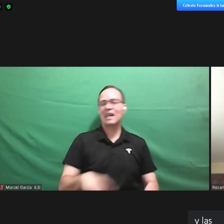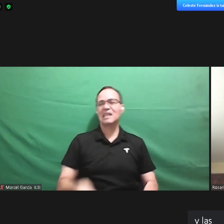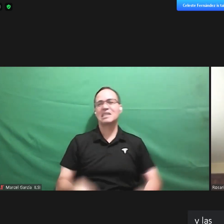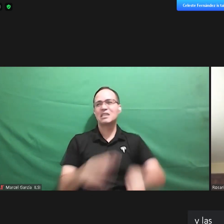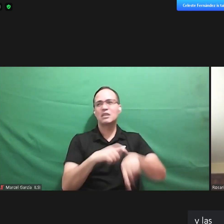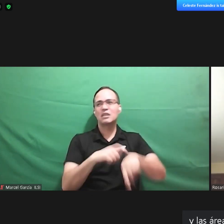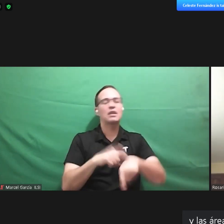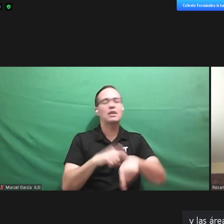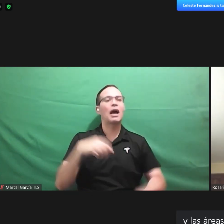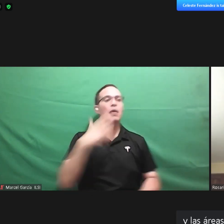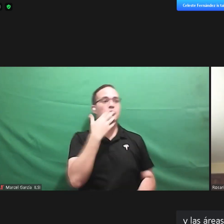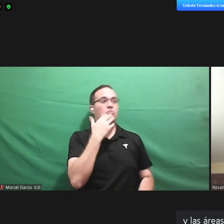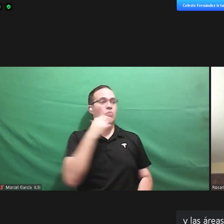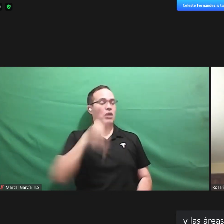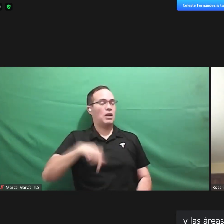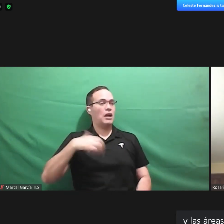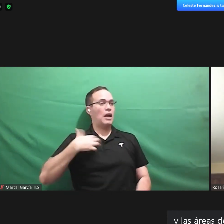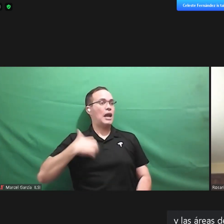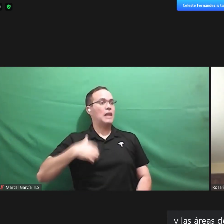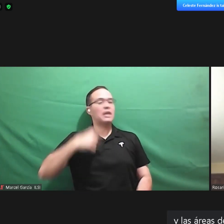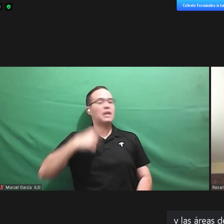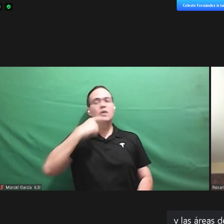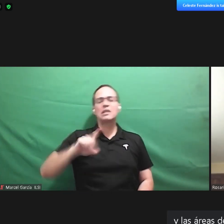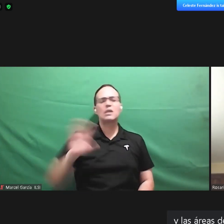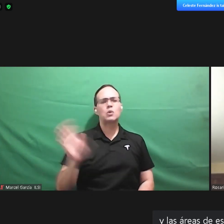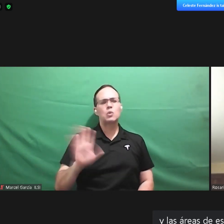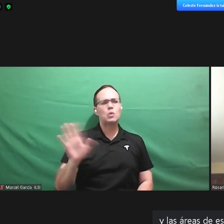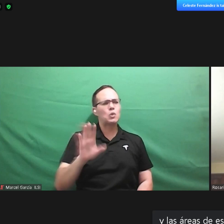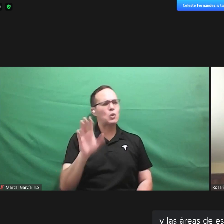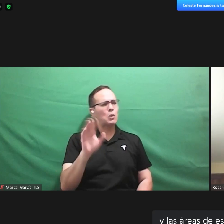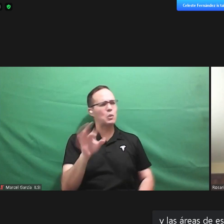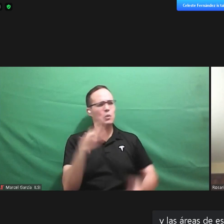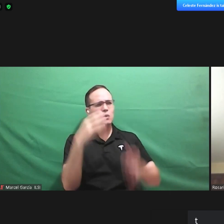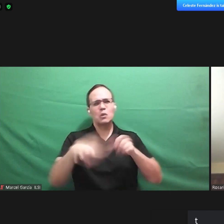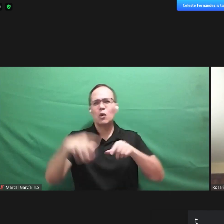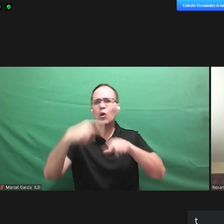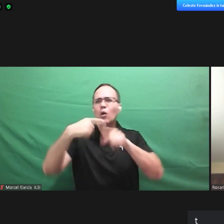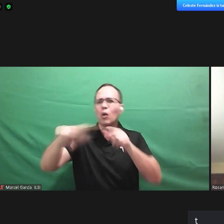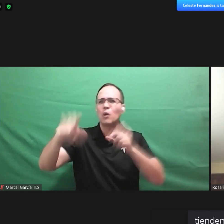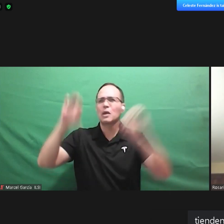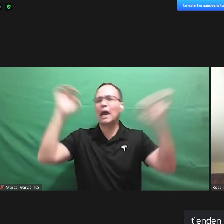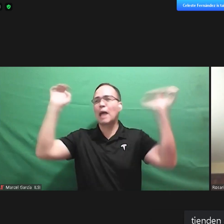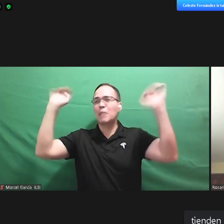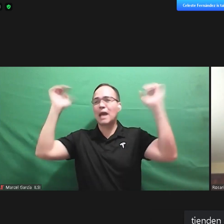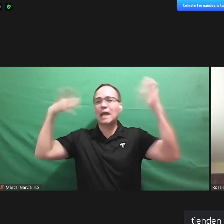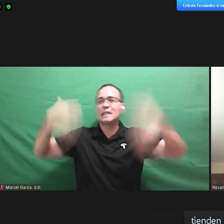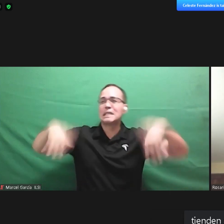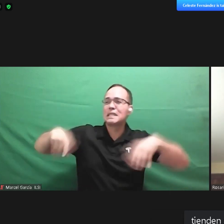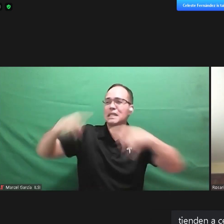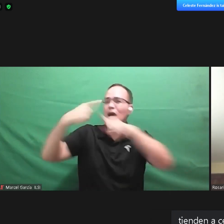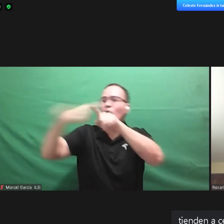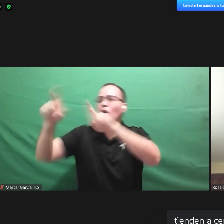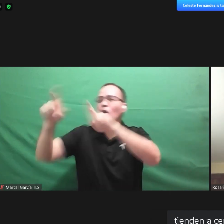porque, digamos, no se considera prioritario en un contexto de múltiples urgencias, digamos, como que siempre los datos